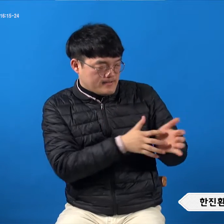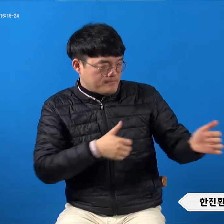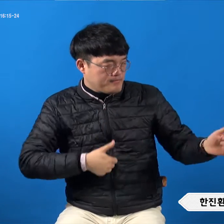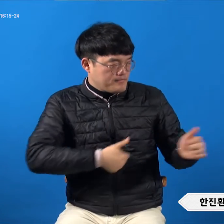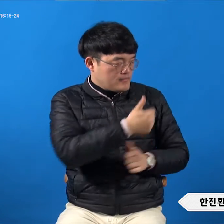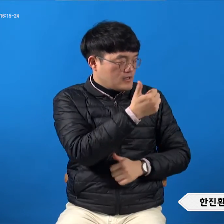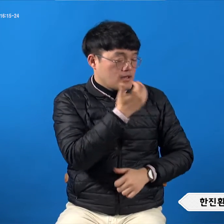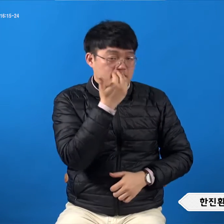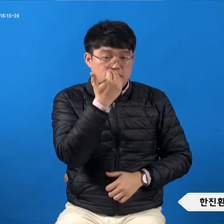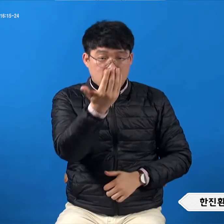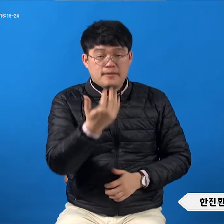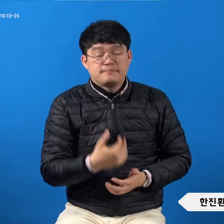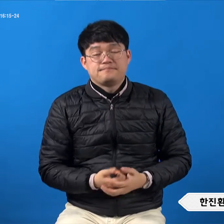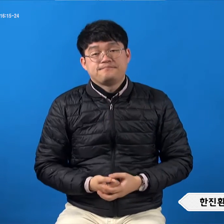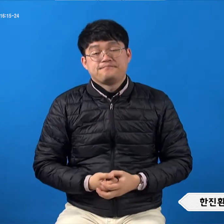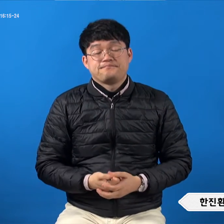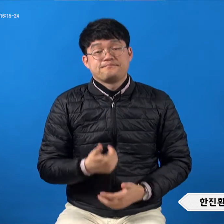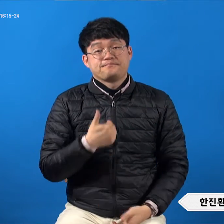수가 있습니다.